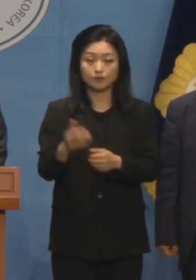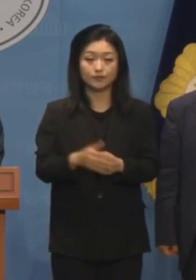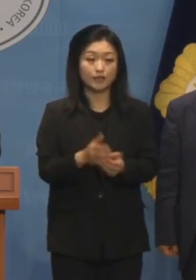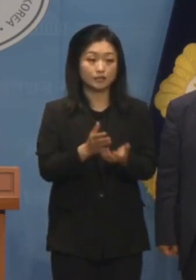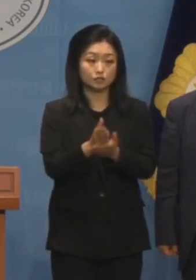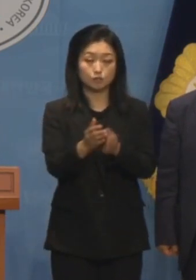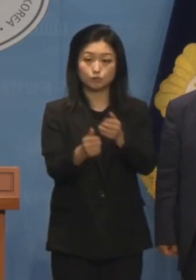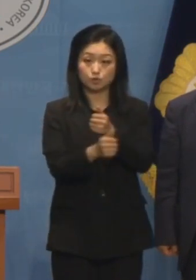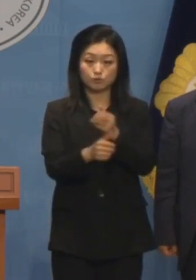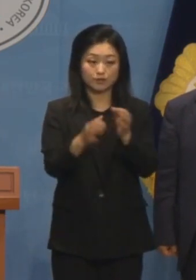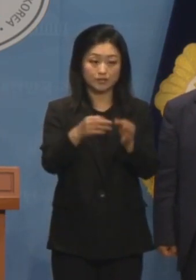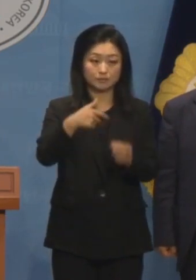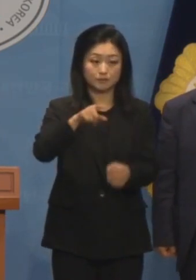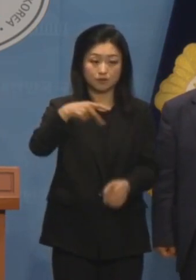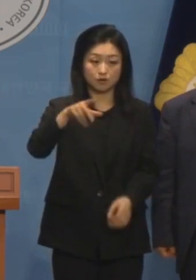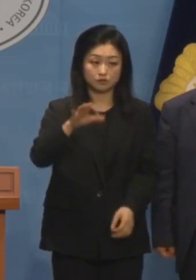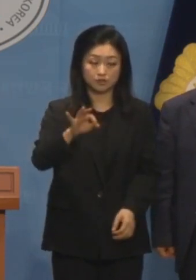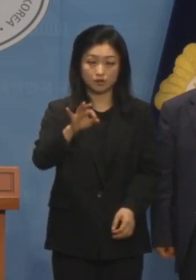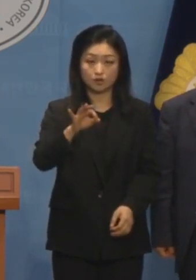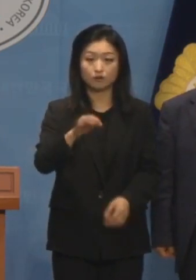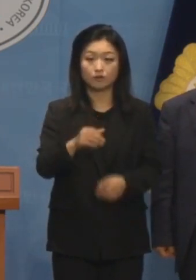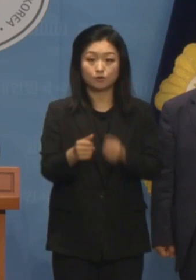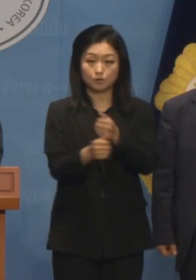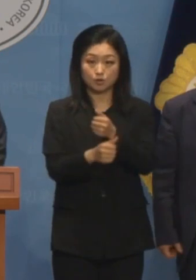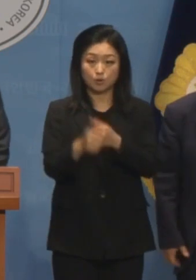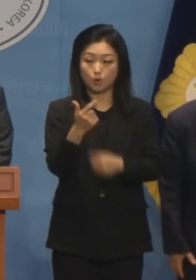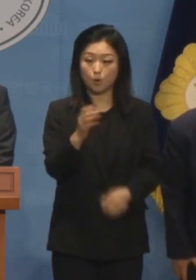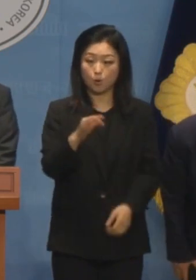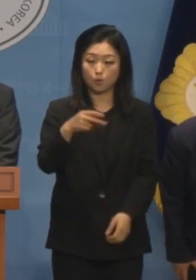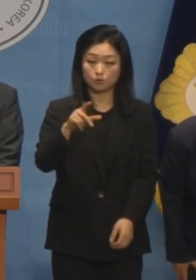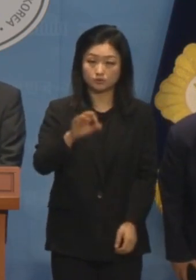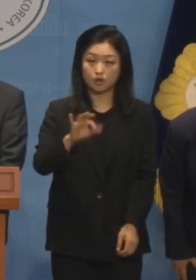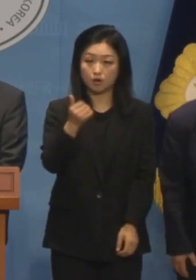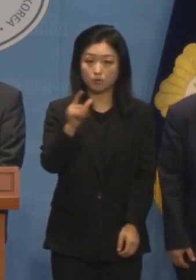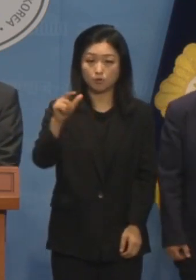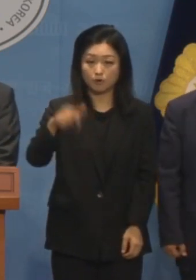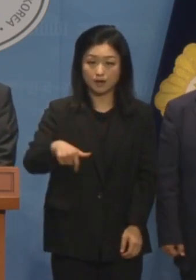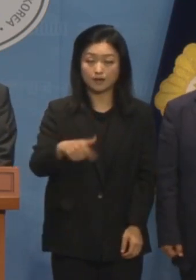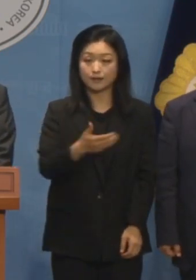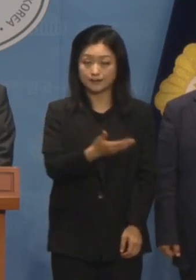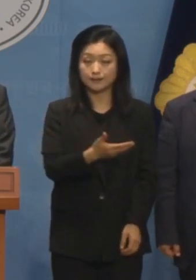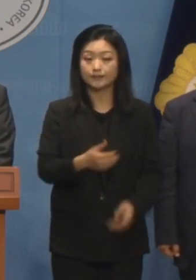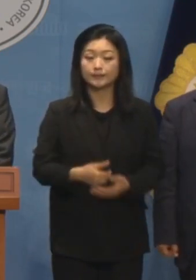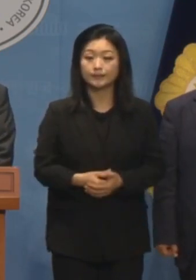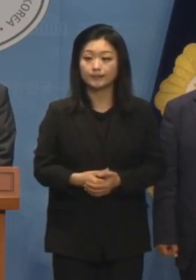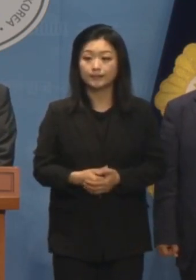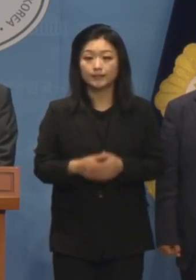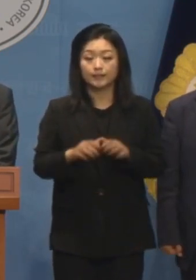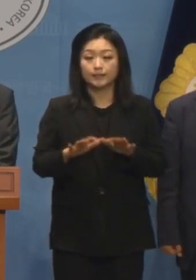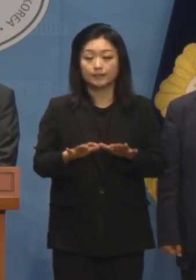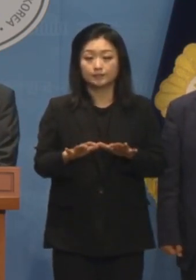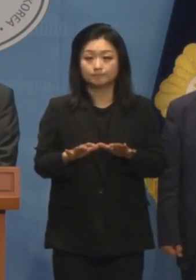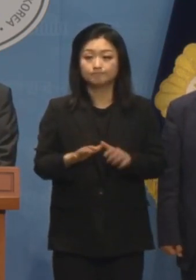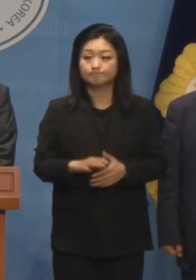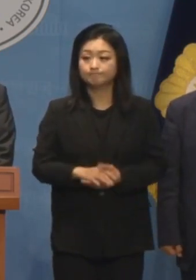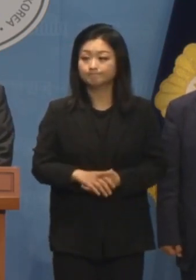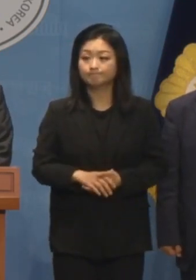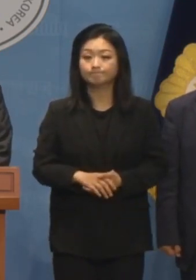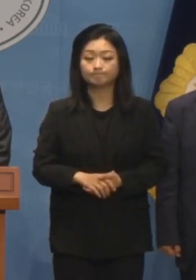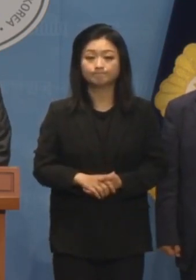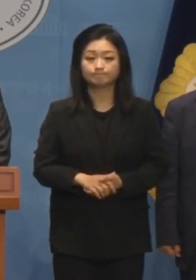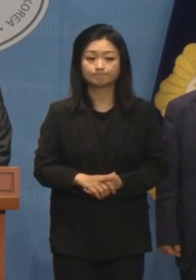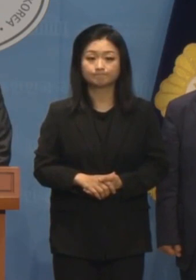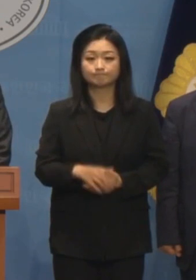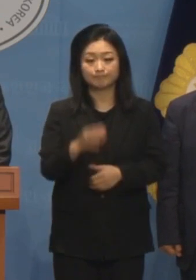중에서 김거성 위원 나오셨습니다. 홍성학 위원 나오셨습니다. 예. 그러면은 저희가 오신